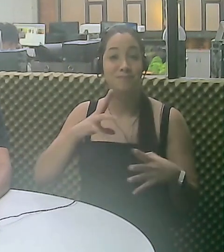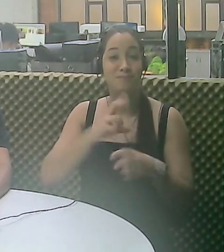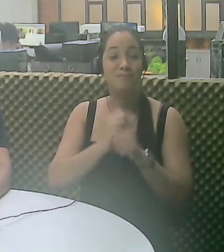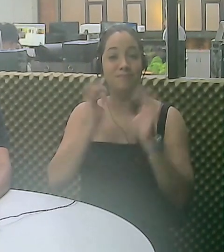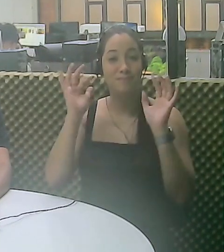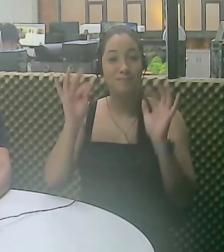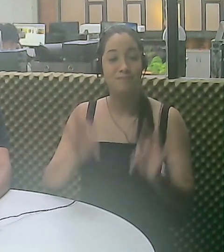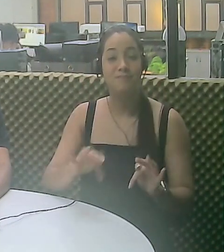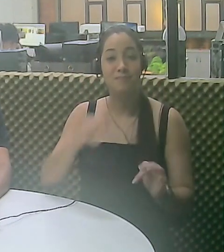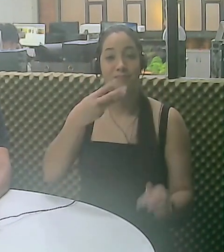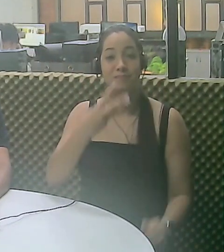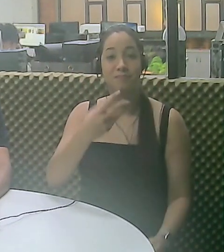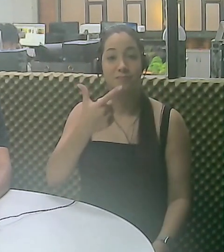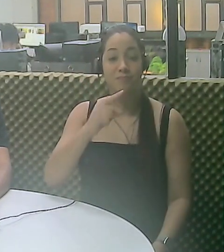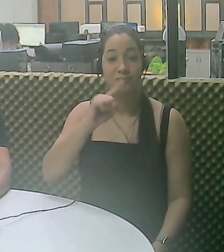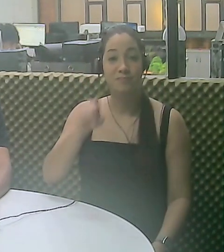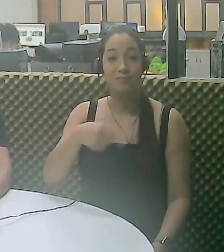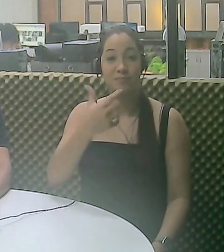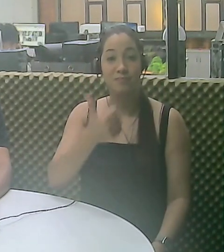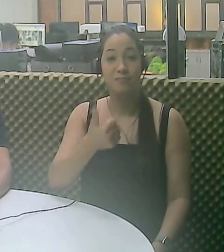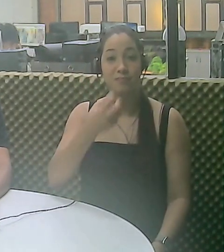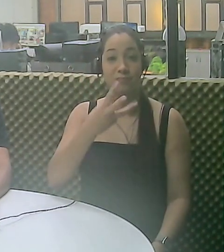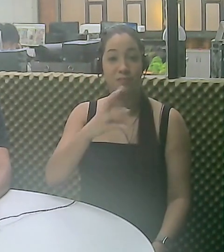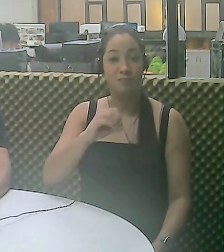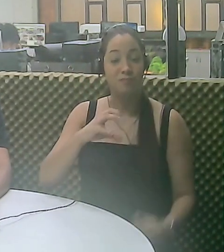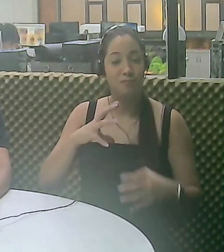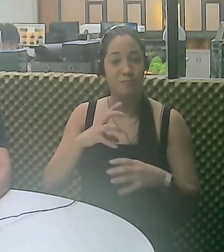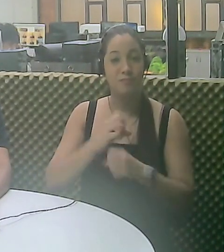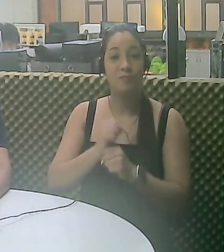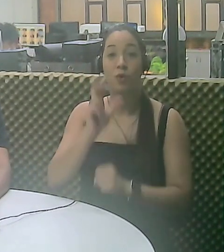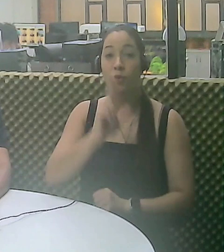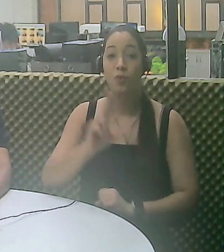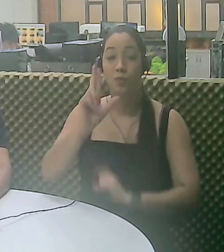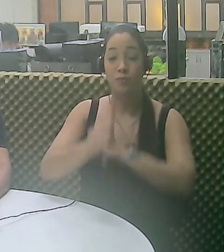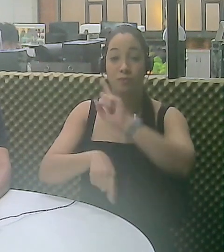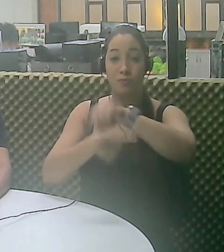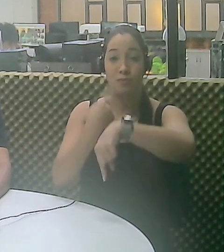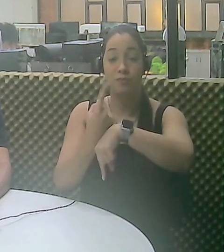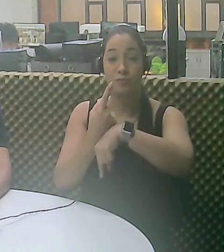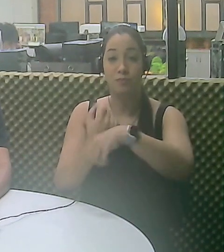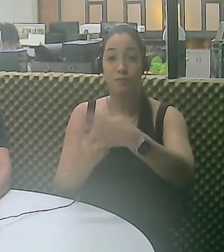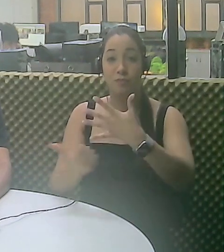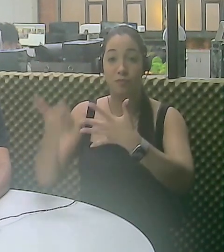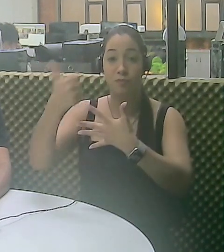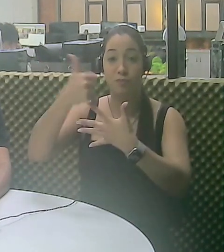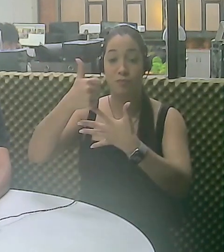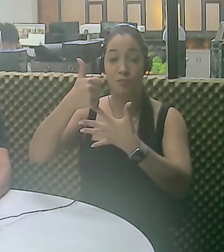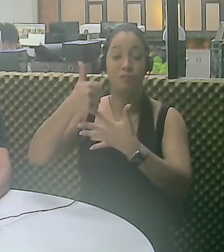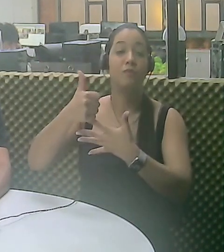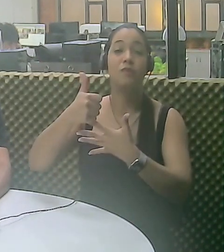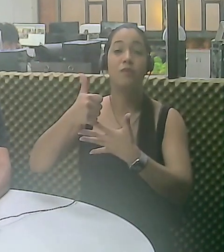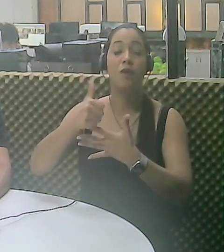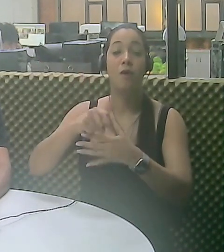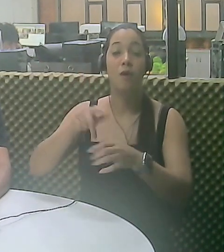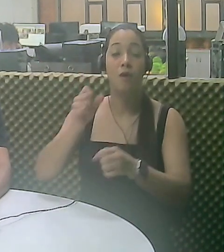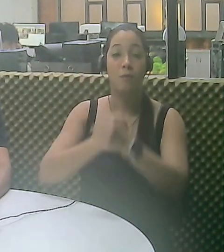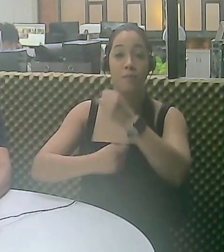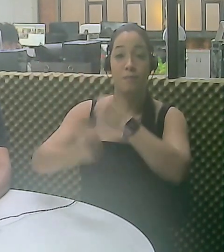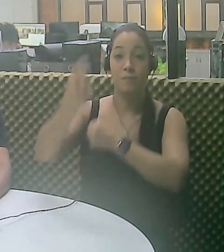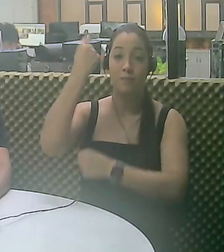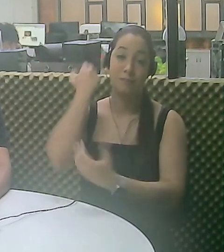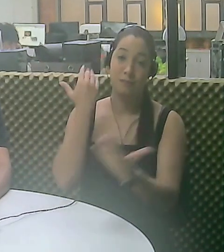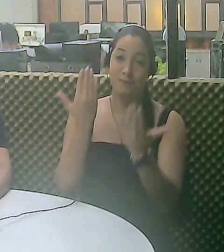de 32,130 pontos, Uberlândia avançou duas posições em relação ao ranking do ano